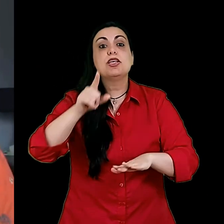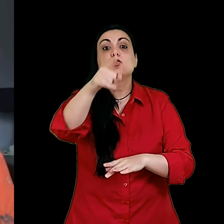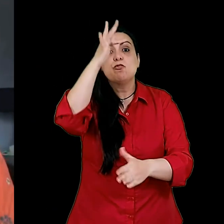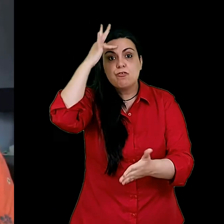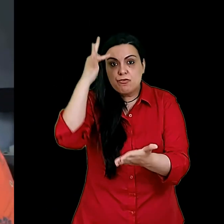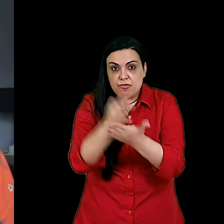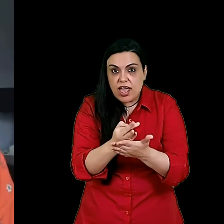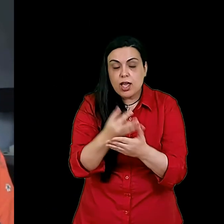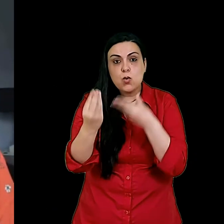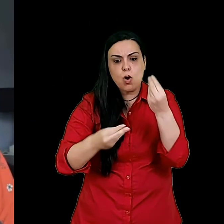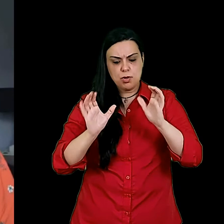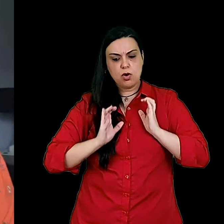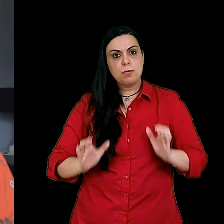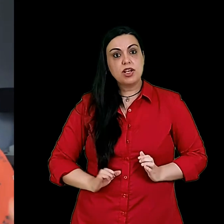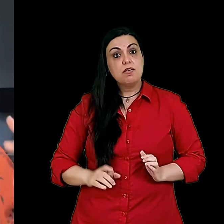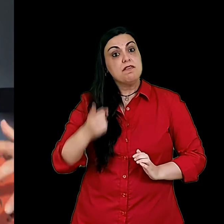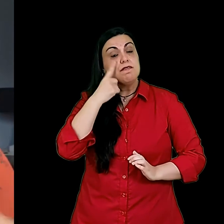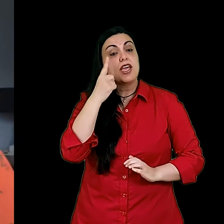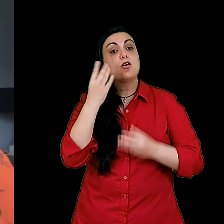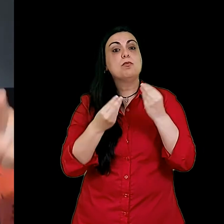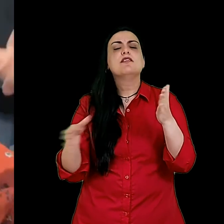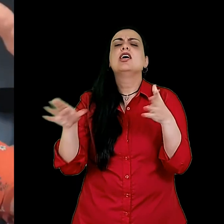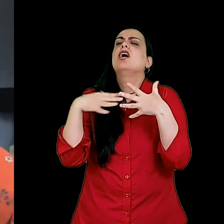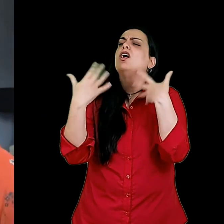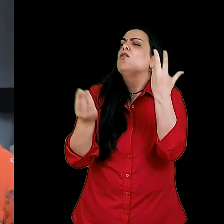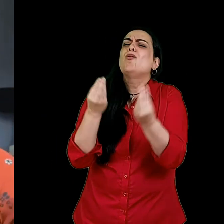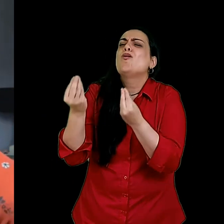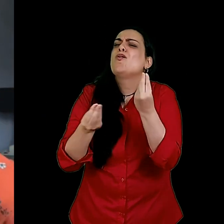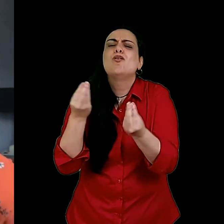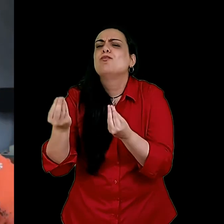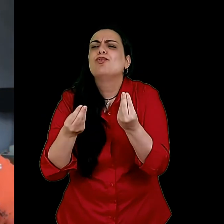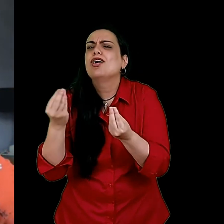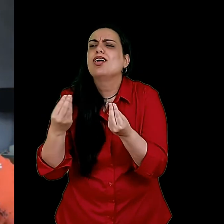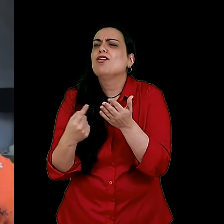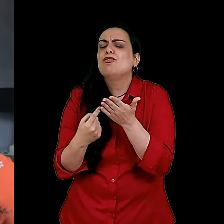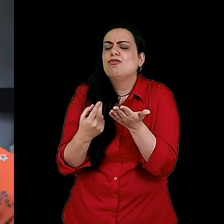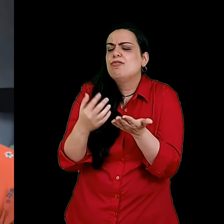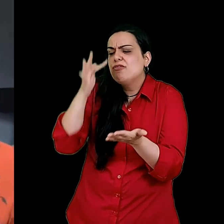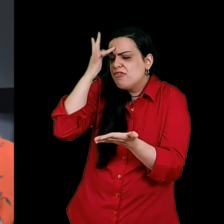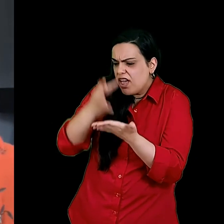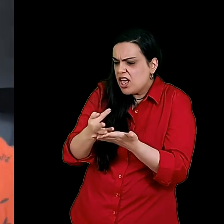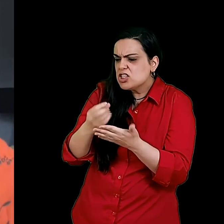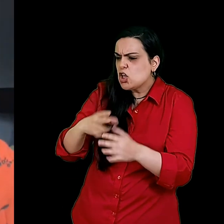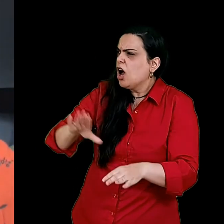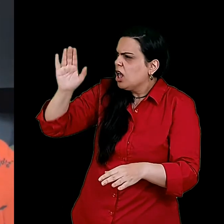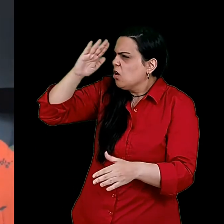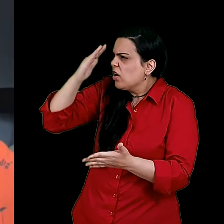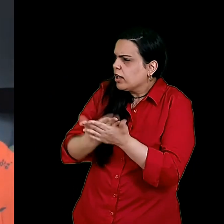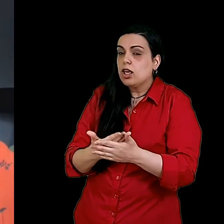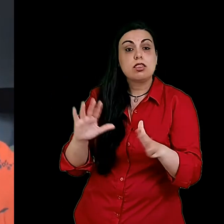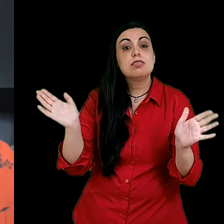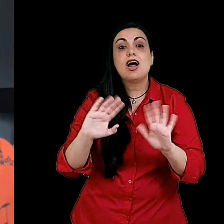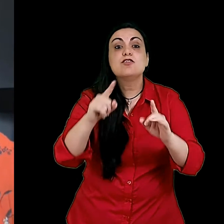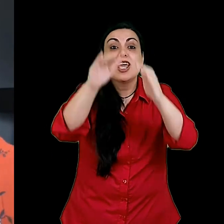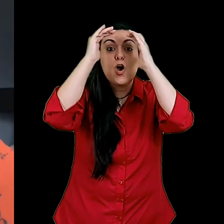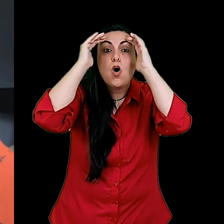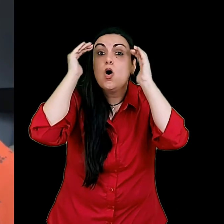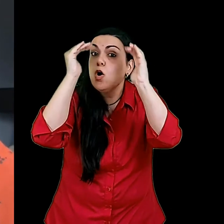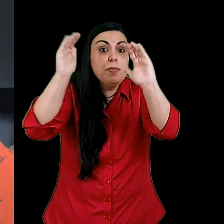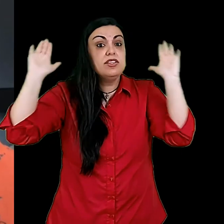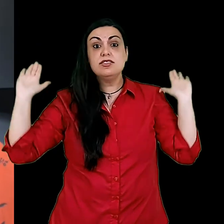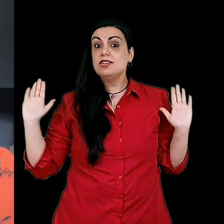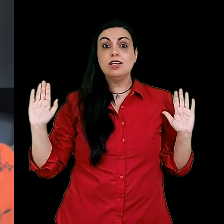maneira como você se comporta agora por intermédio da fé determina onde você vai chegar. Camila, e aonde que eu expresso a fé? Dizendo